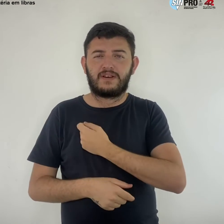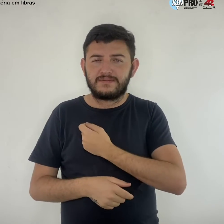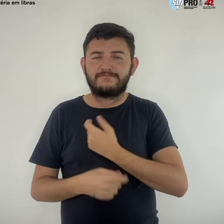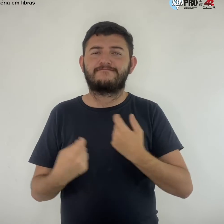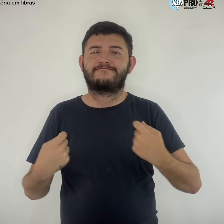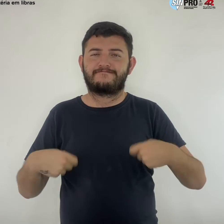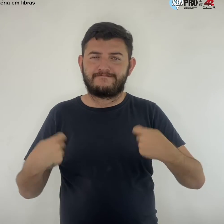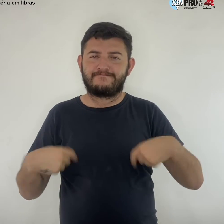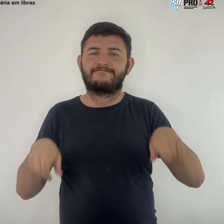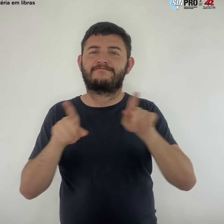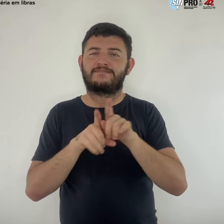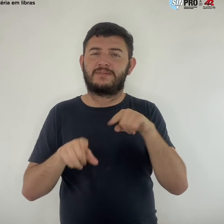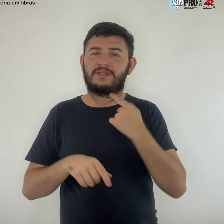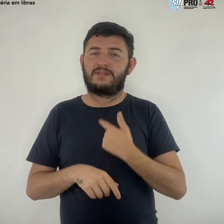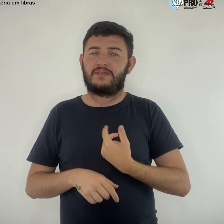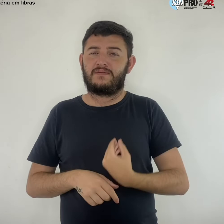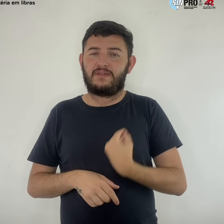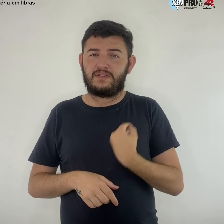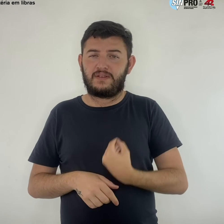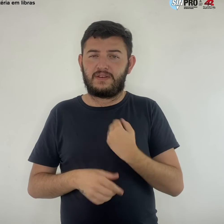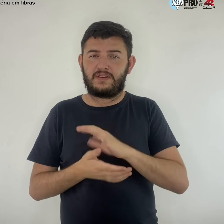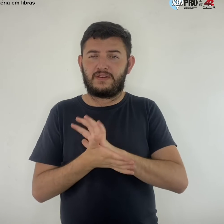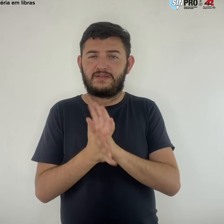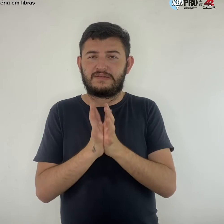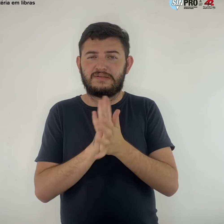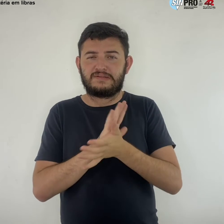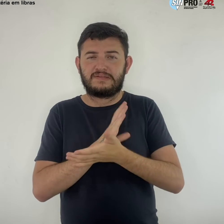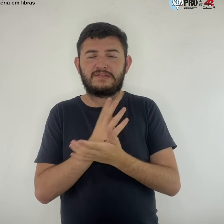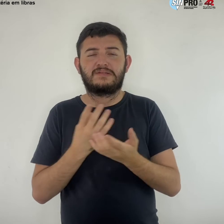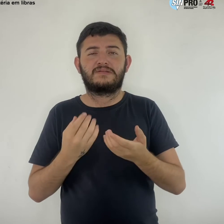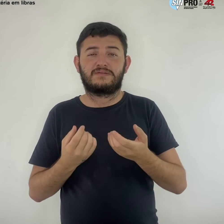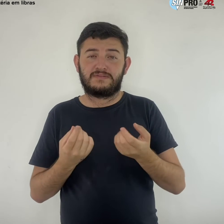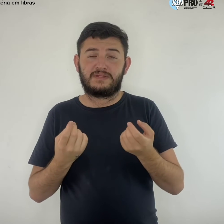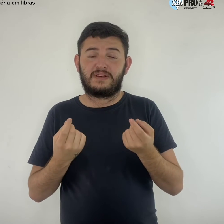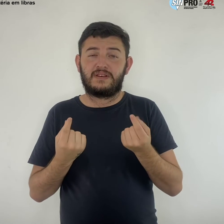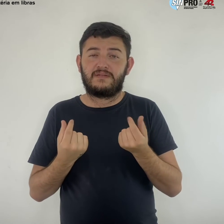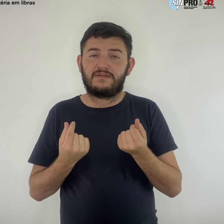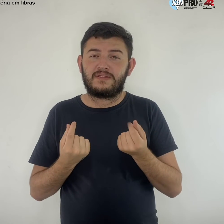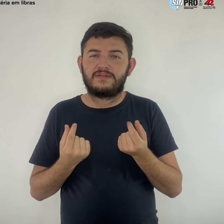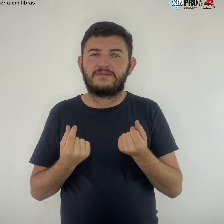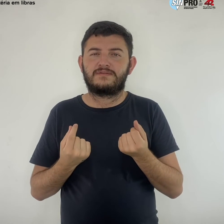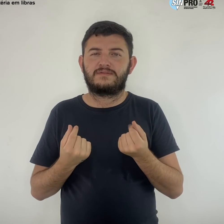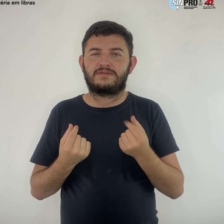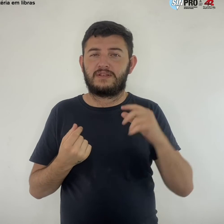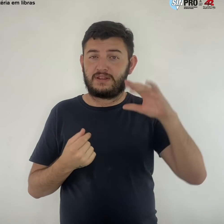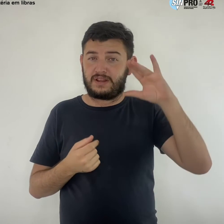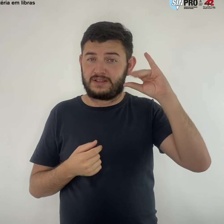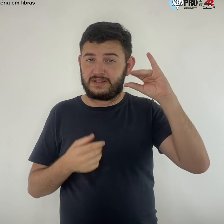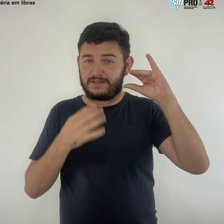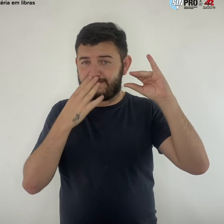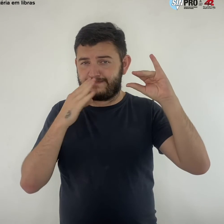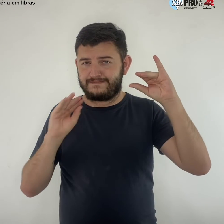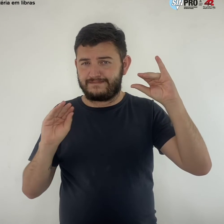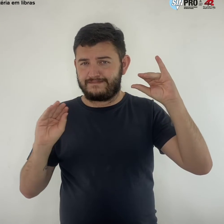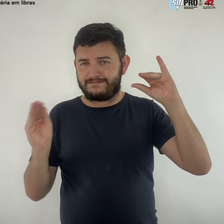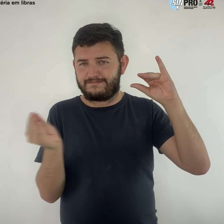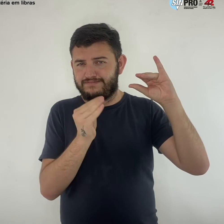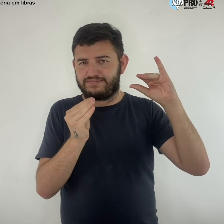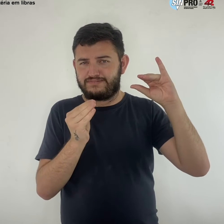fome de vacina. Vivemos a miséria financeira existencial. A ciência é